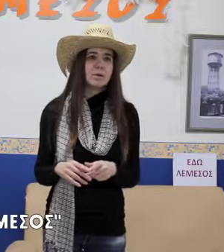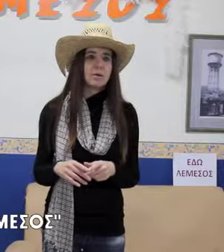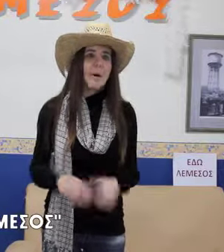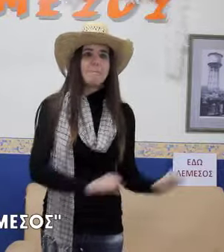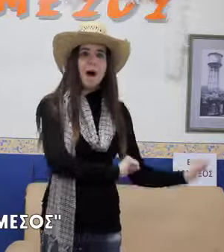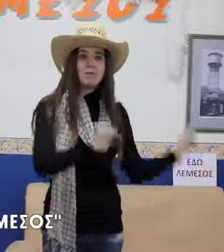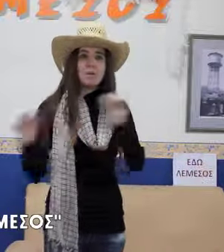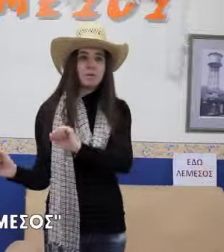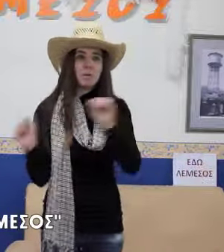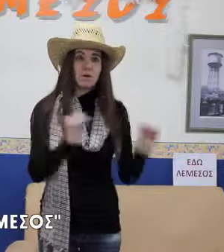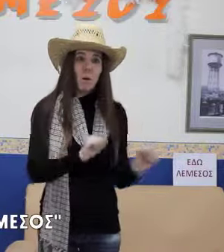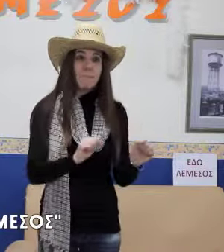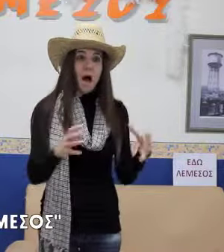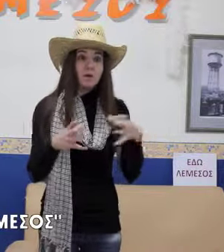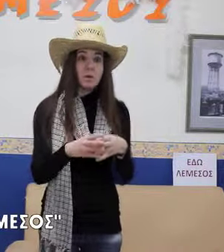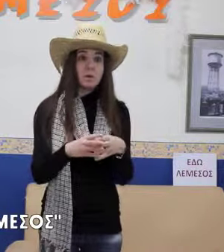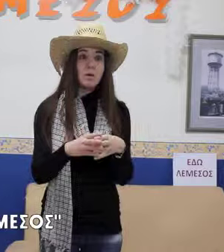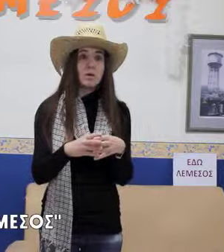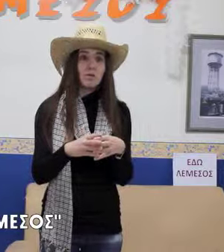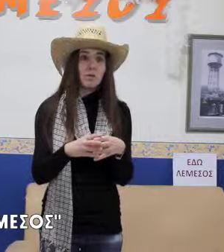Μαζορέκτων σώματος Κυπρίων οδηγών.